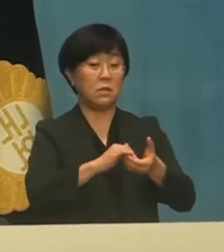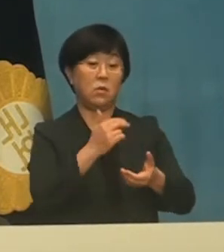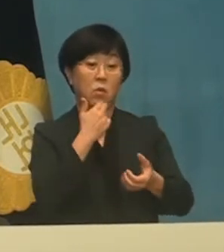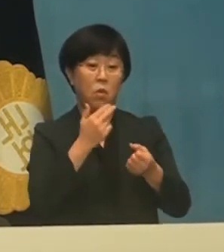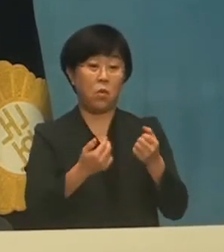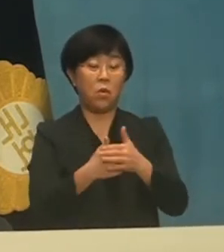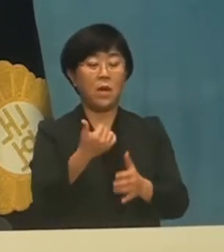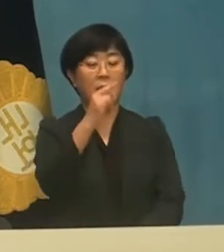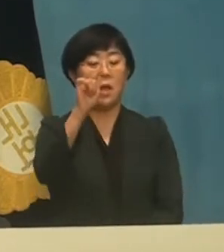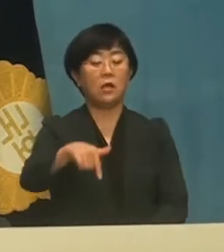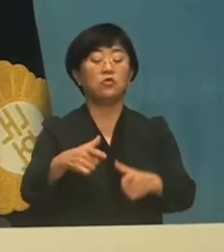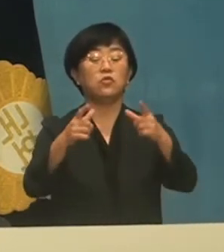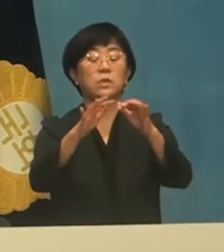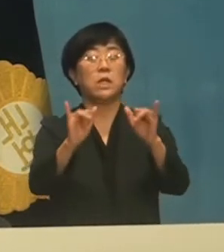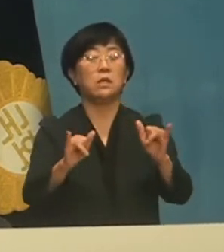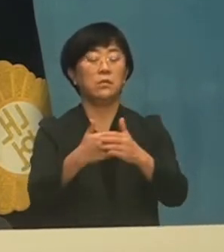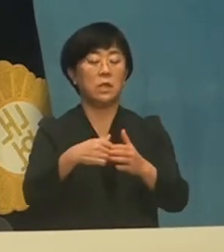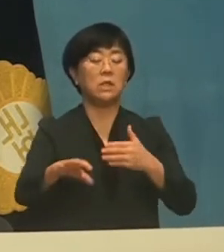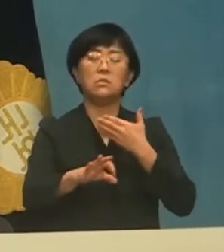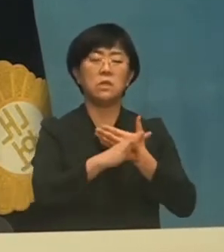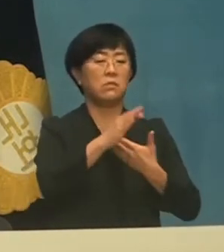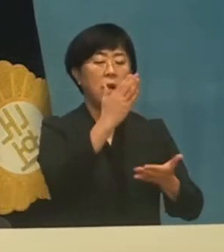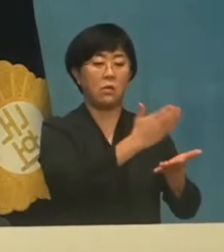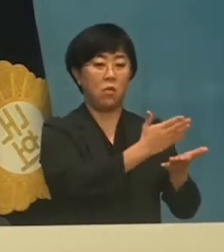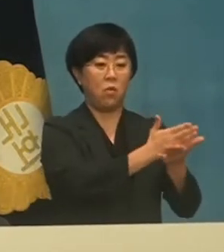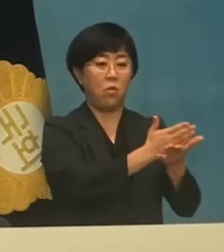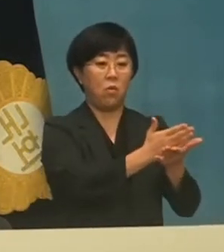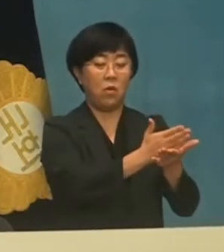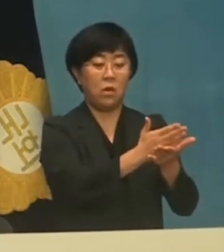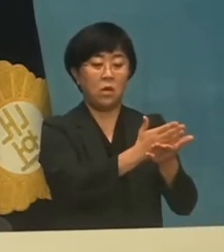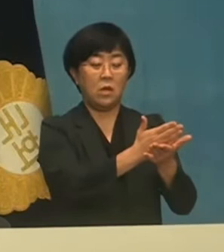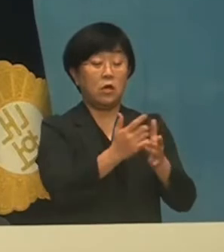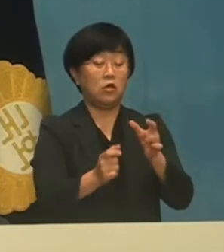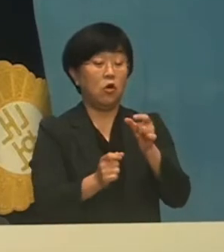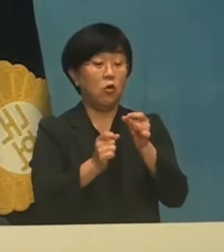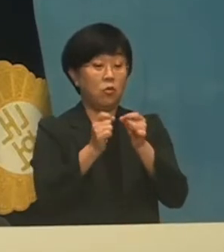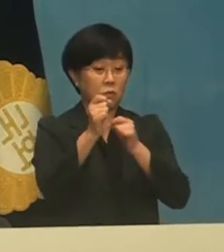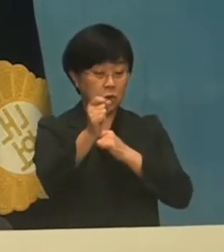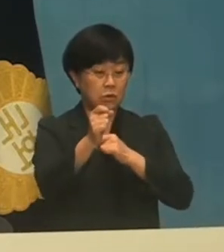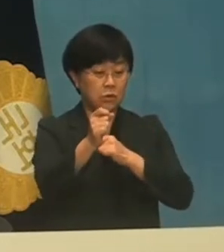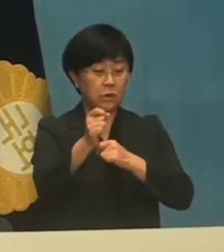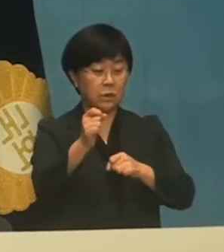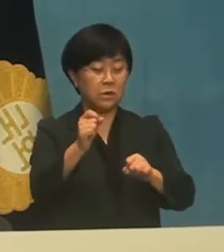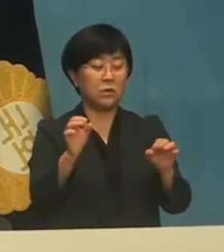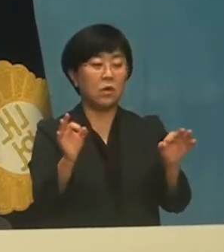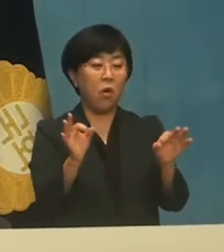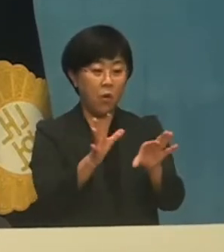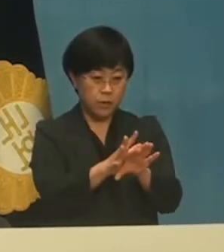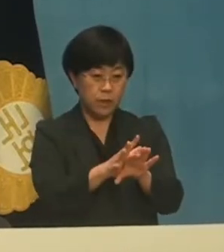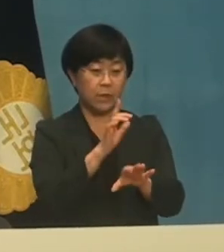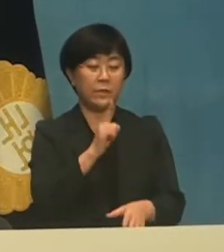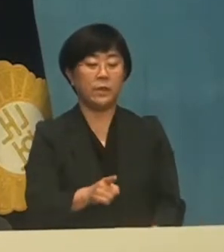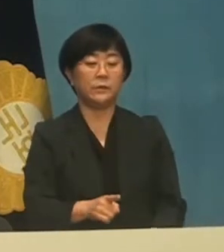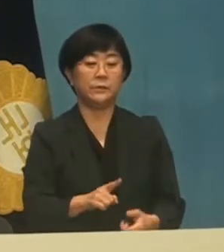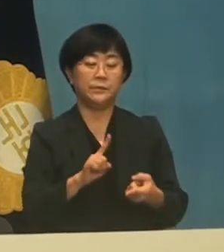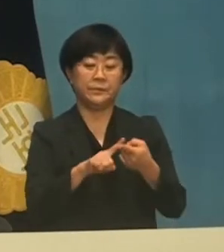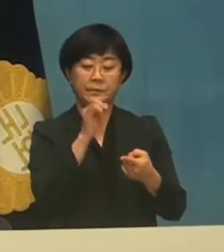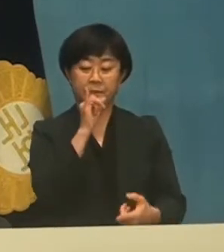지역 주민들에게는 임시저장이 아니라 사실상 영구 처분을 말하는 것이 아니냐라는 우려를 낳고